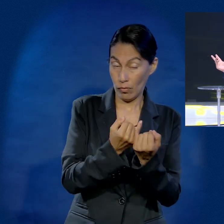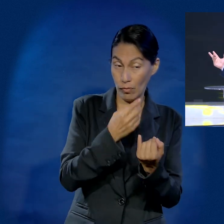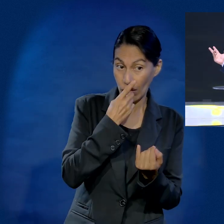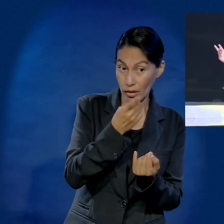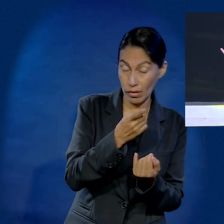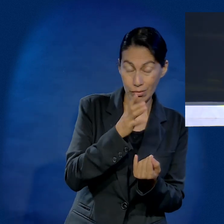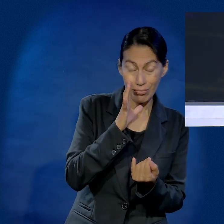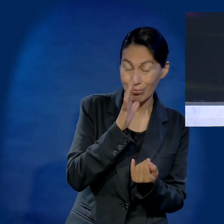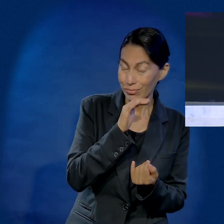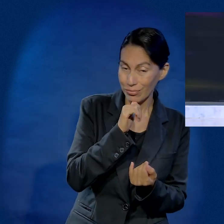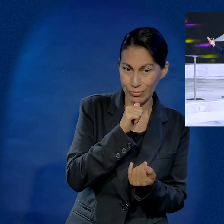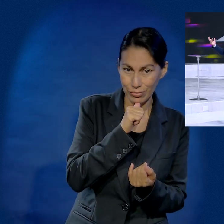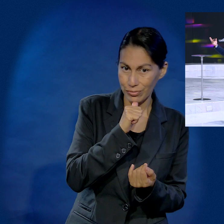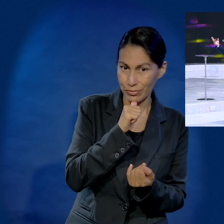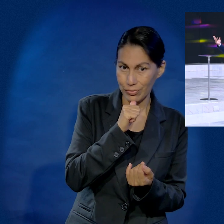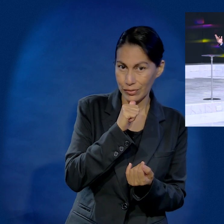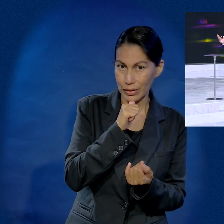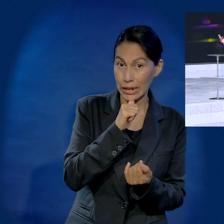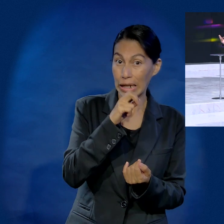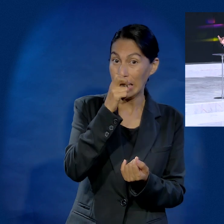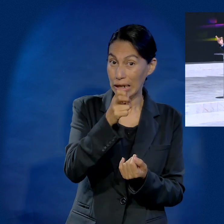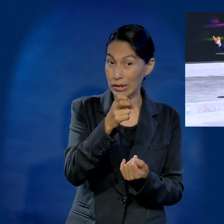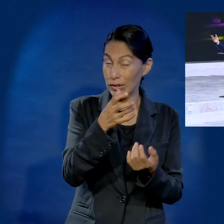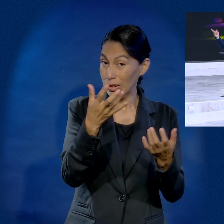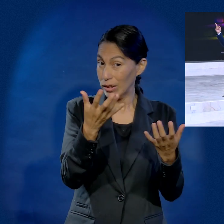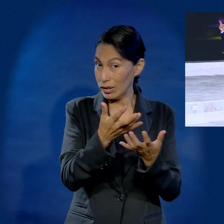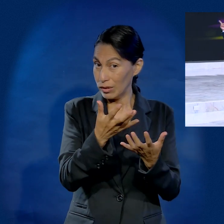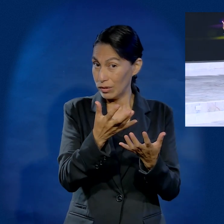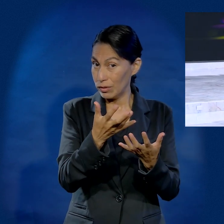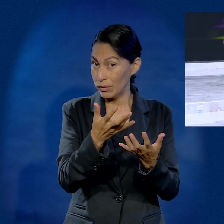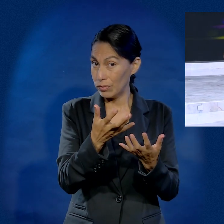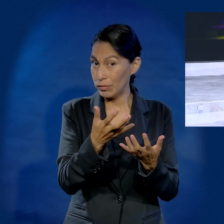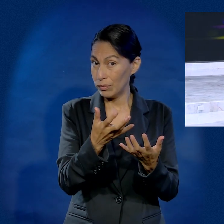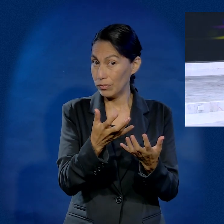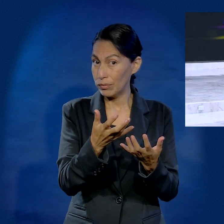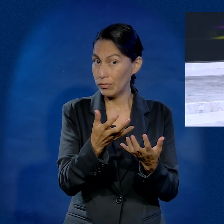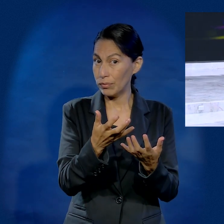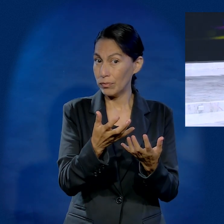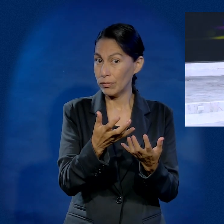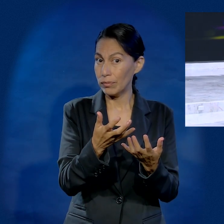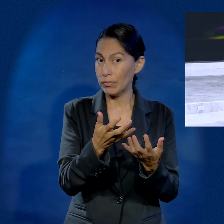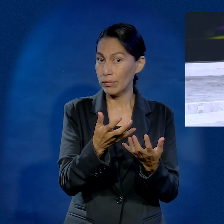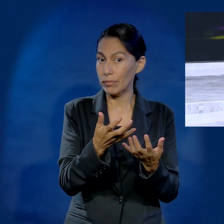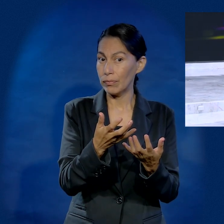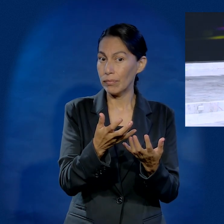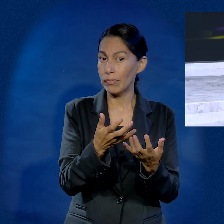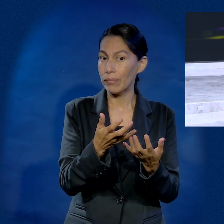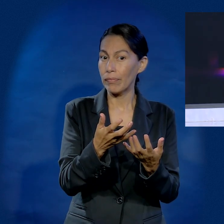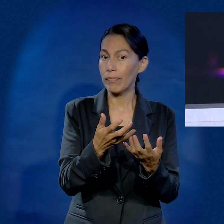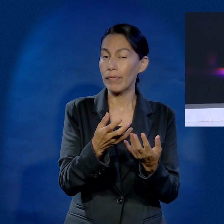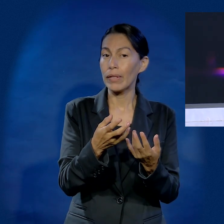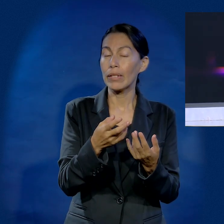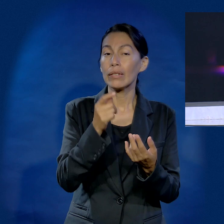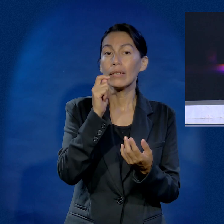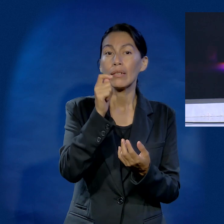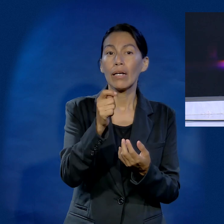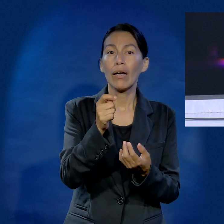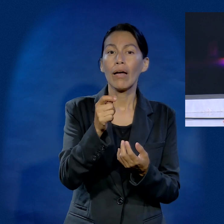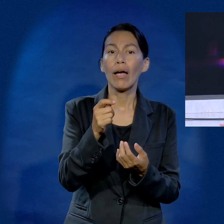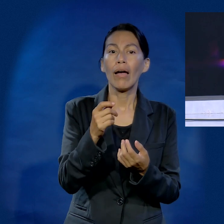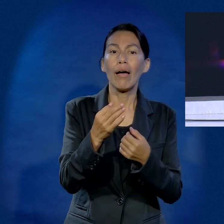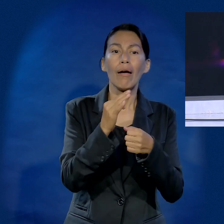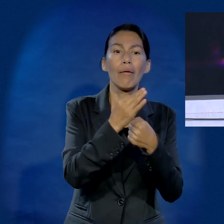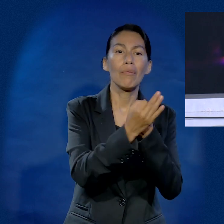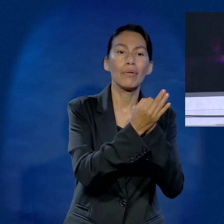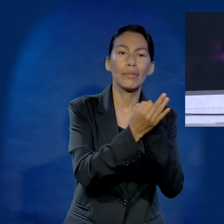Hoy quisiera decir lo mismo, pero no es así. Ese acto representaba en esa cultura una búsqueda